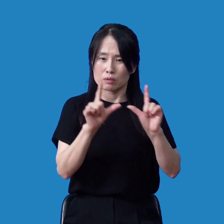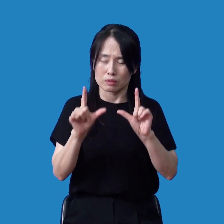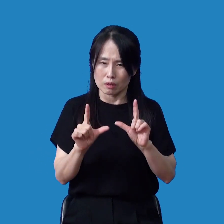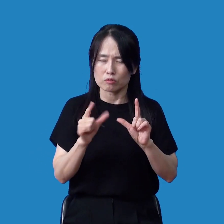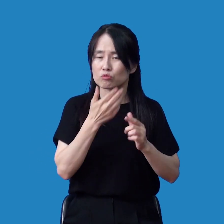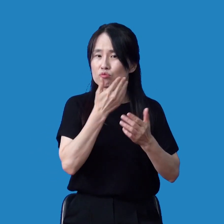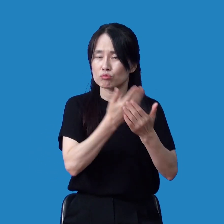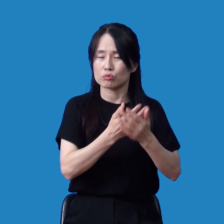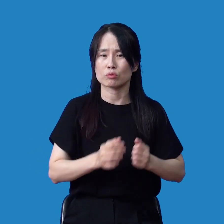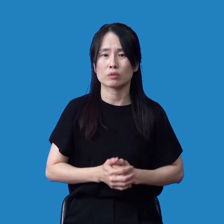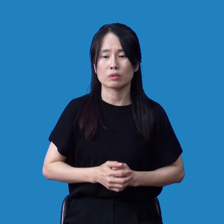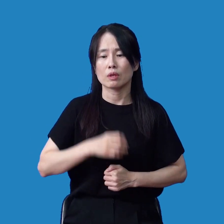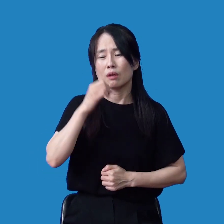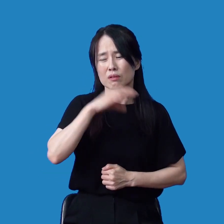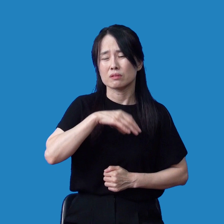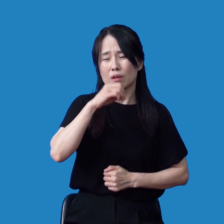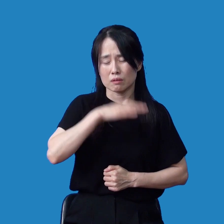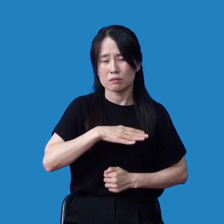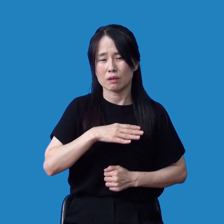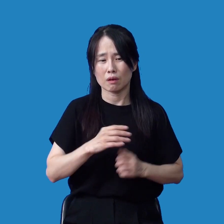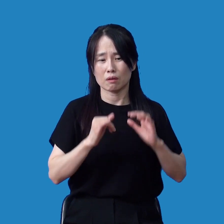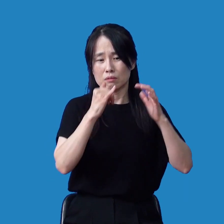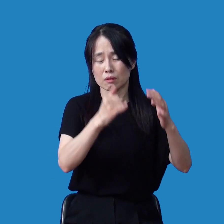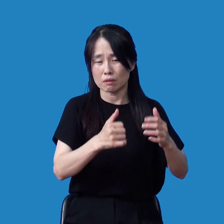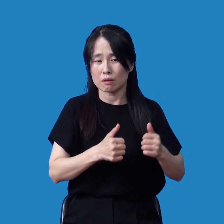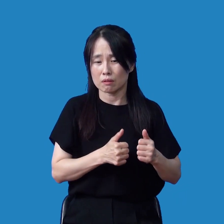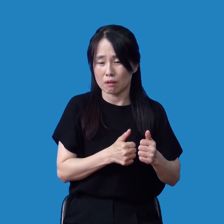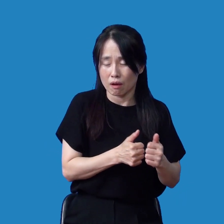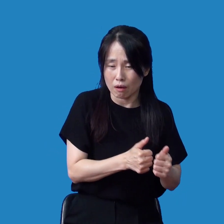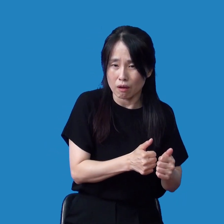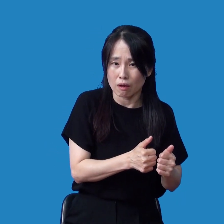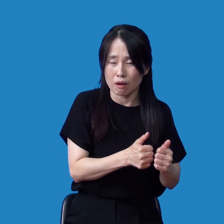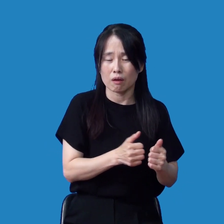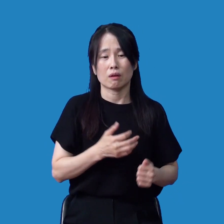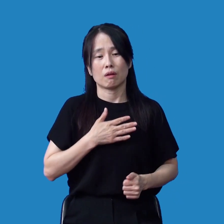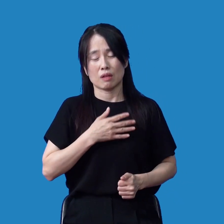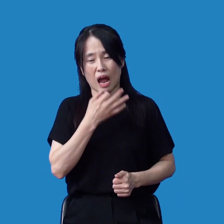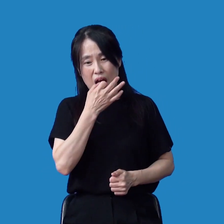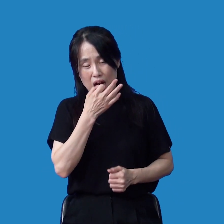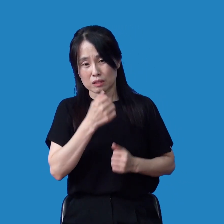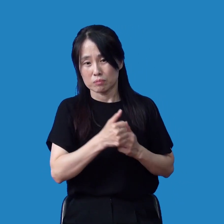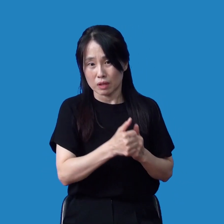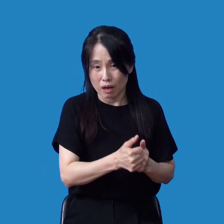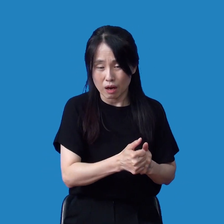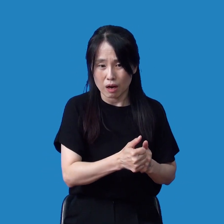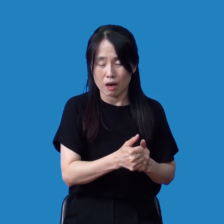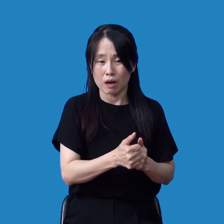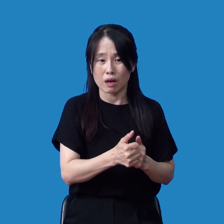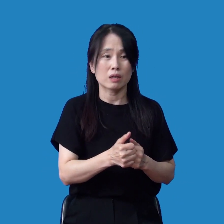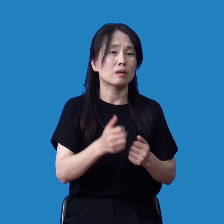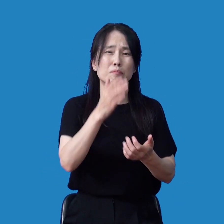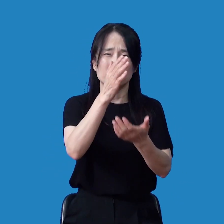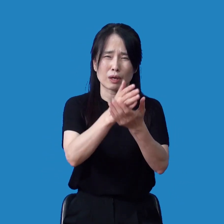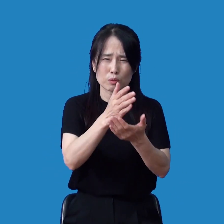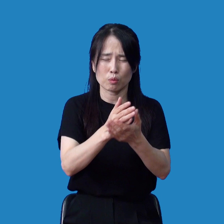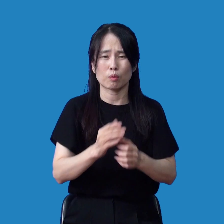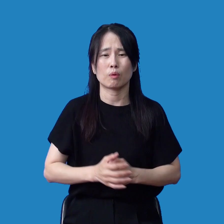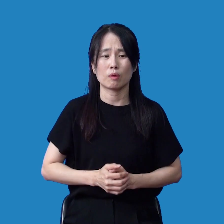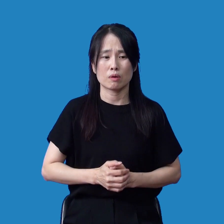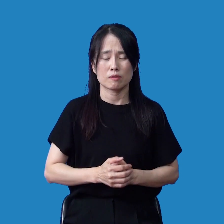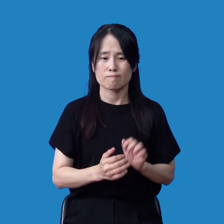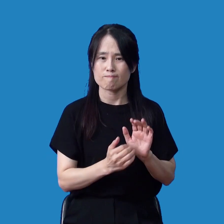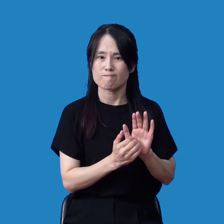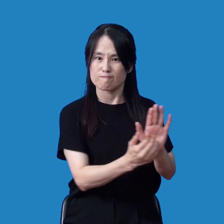탐욕에 젖어서 착취하고 억압하는 이 세대의 문화에 대항을 해서 새로운 천국의